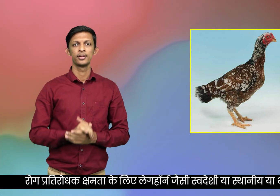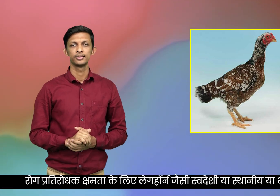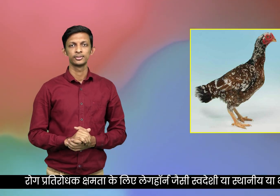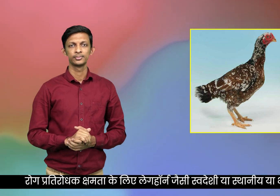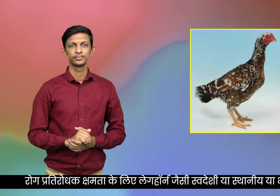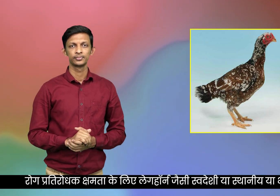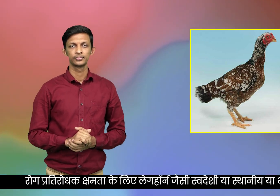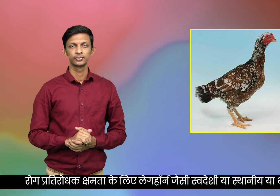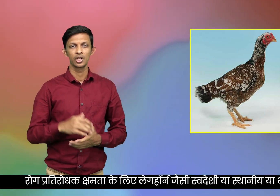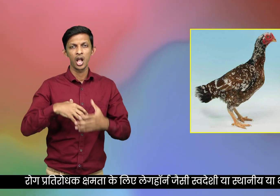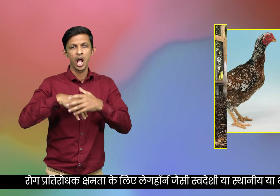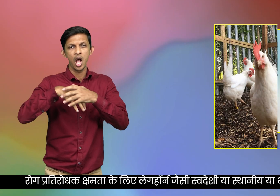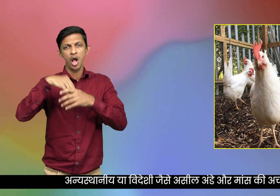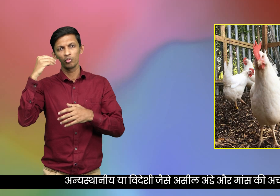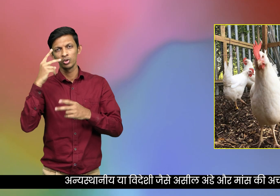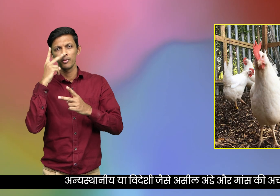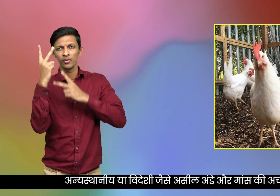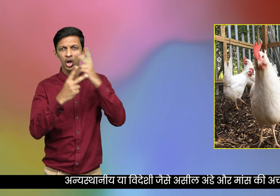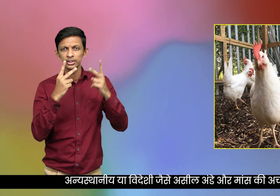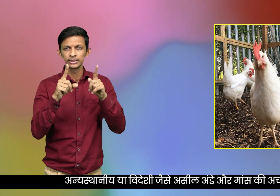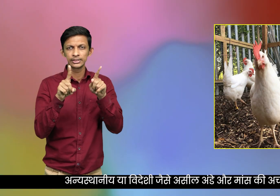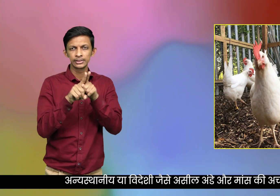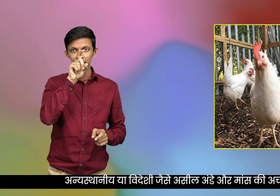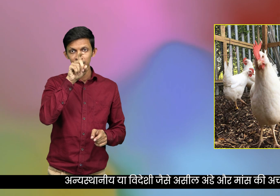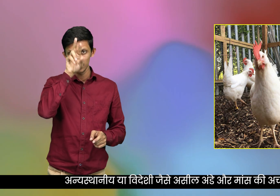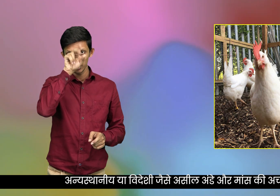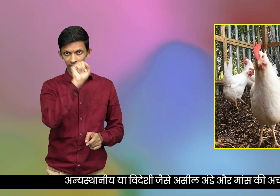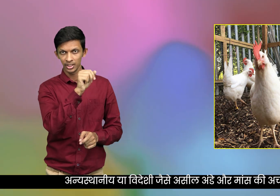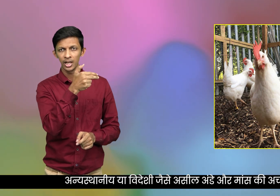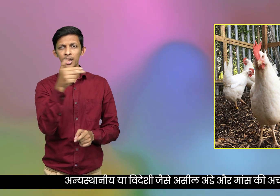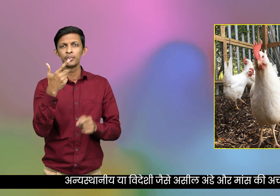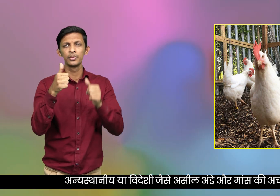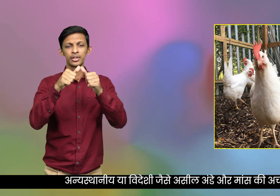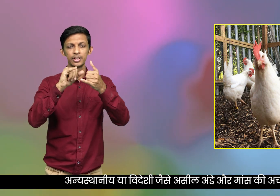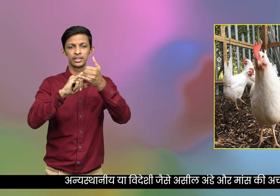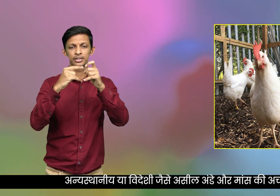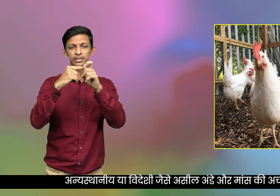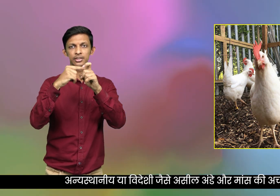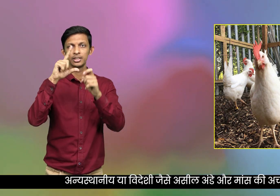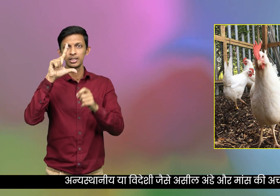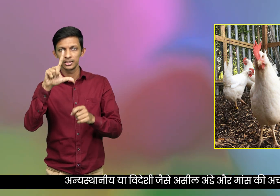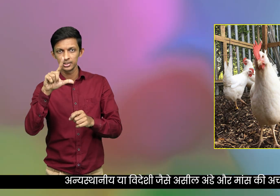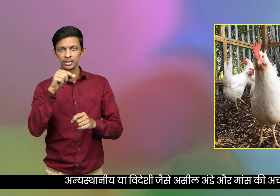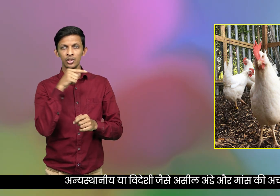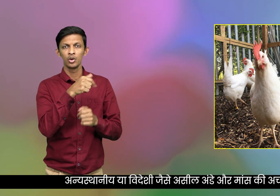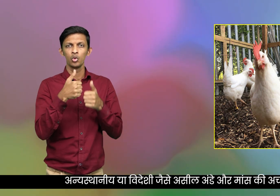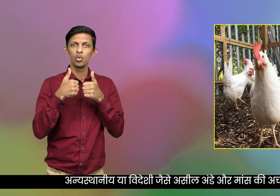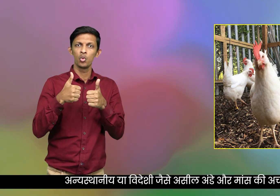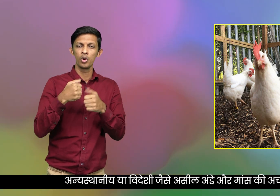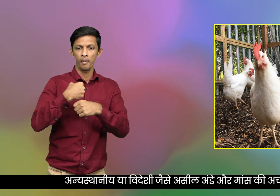नस्ल सर्वोत्तम है। अन्य स्थानीय या विदेशी जैसे असील अंडे और मांस की अच्छी गुणवत्ता